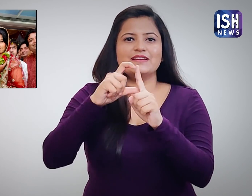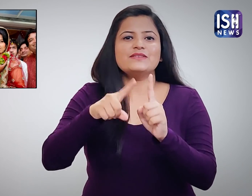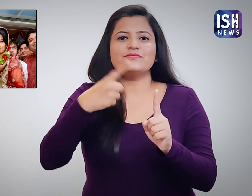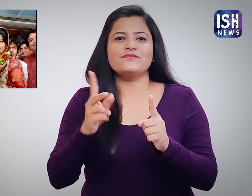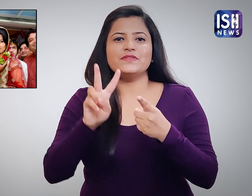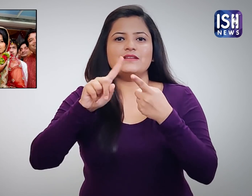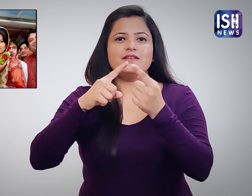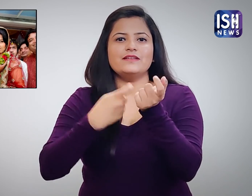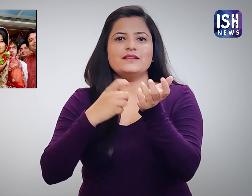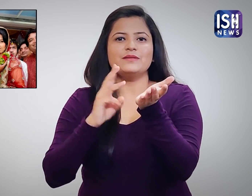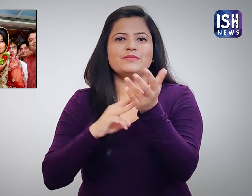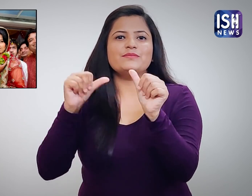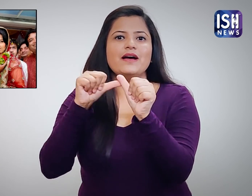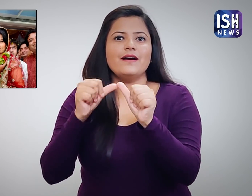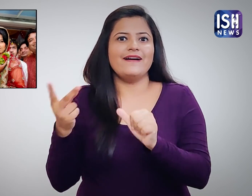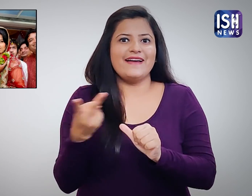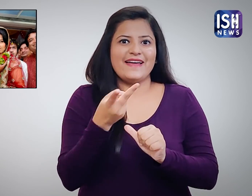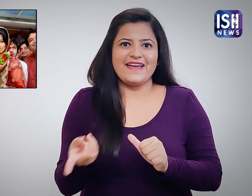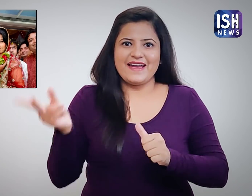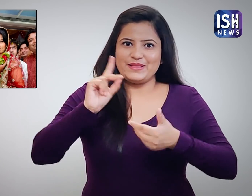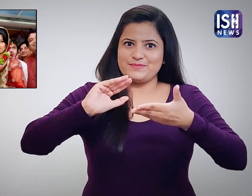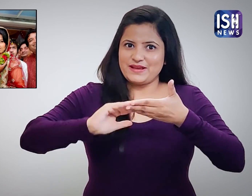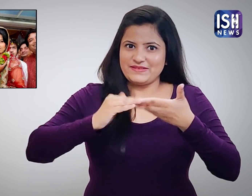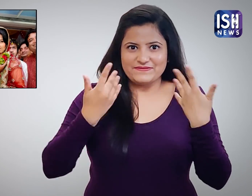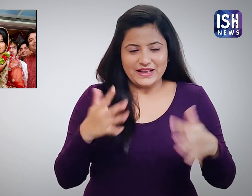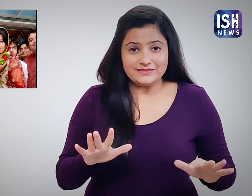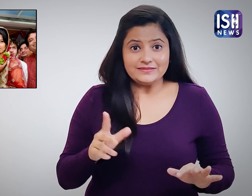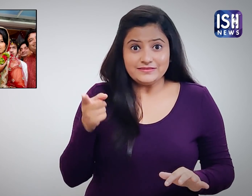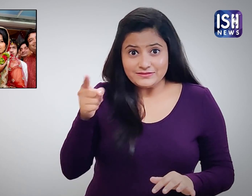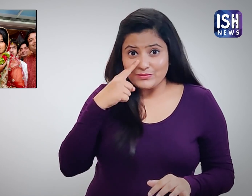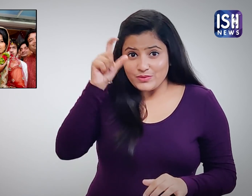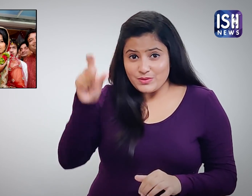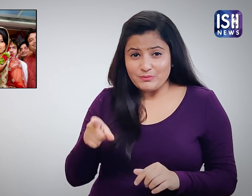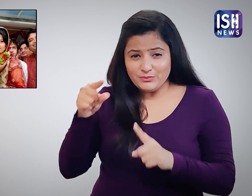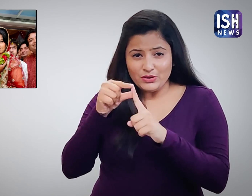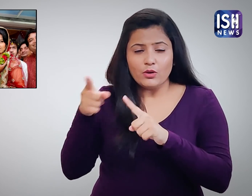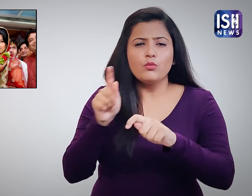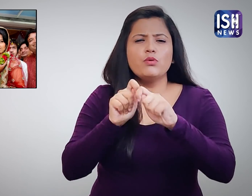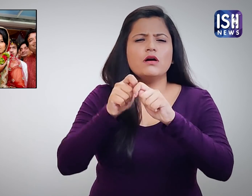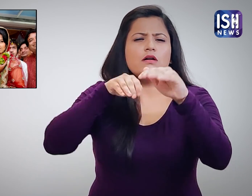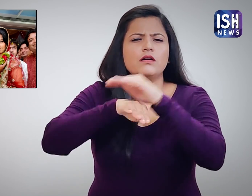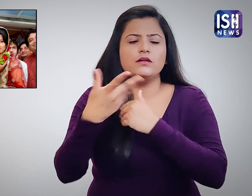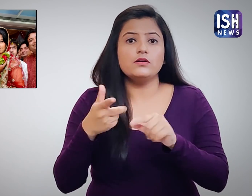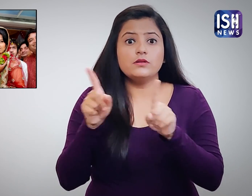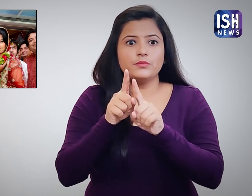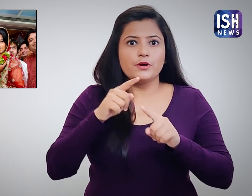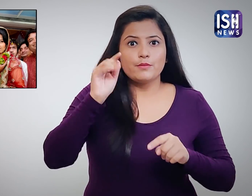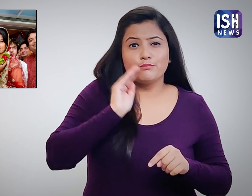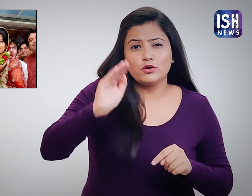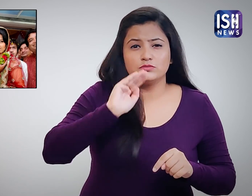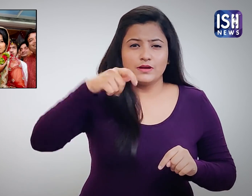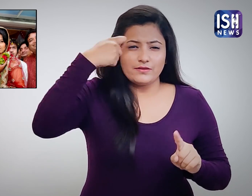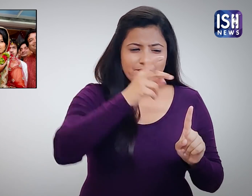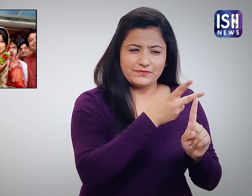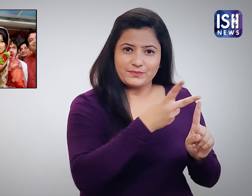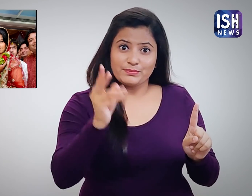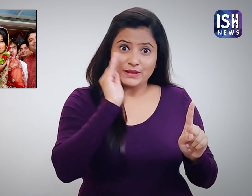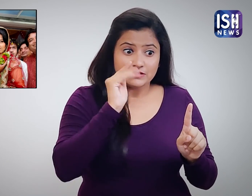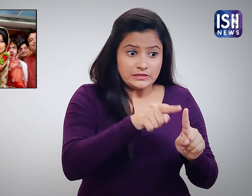की।